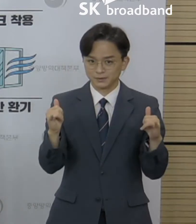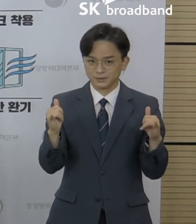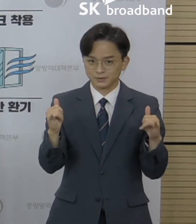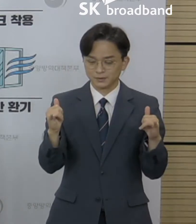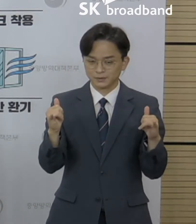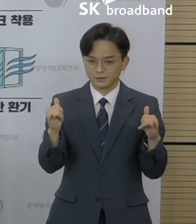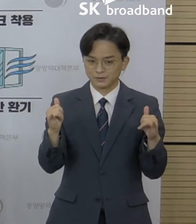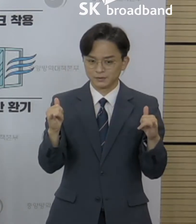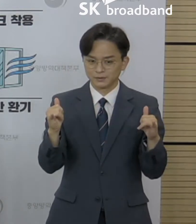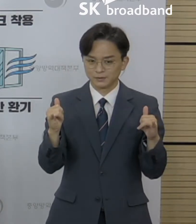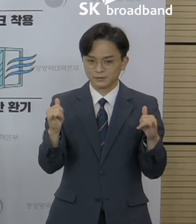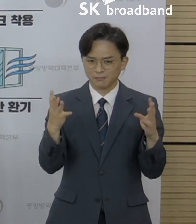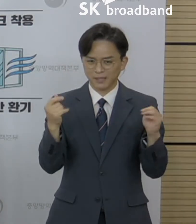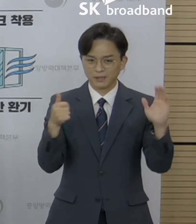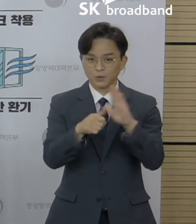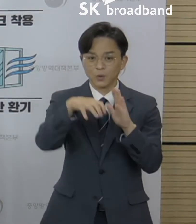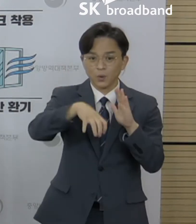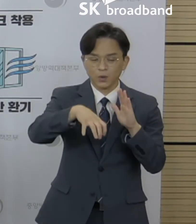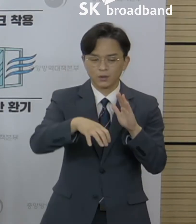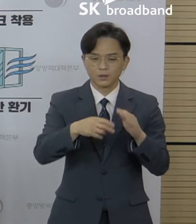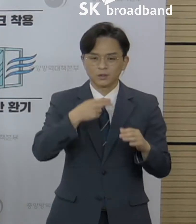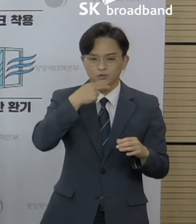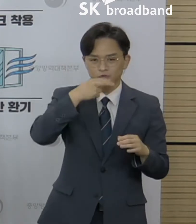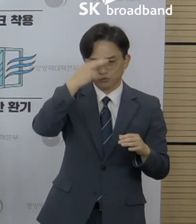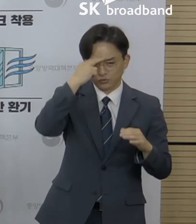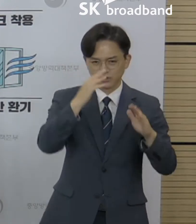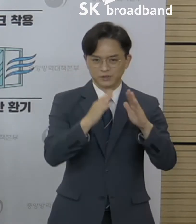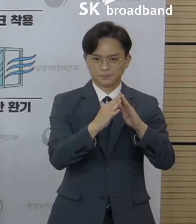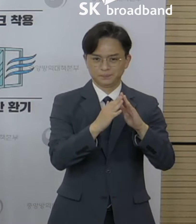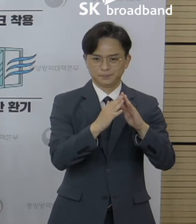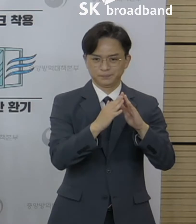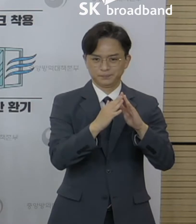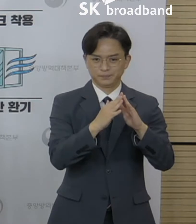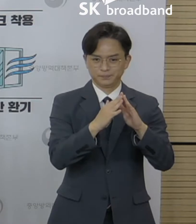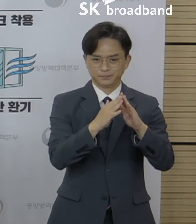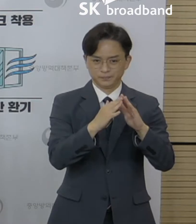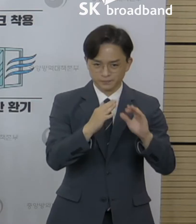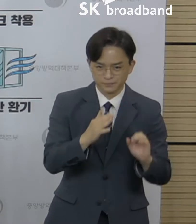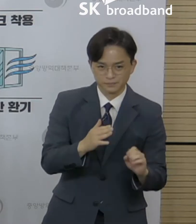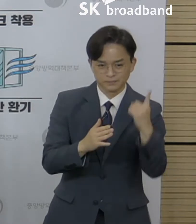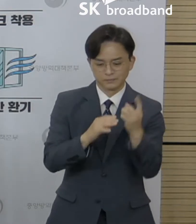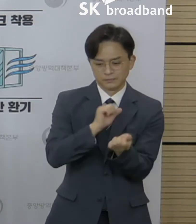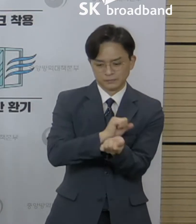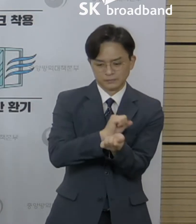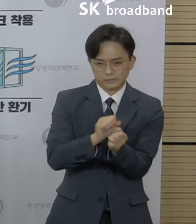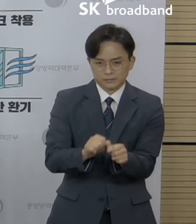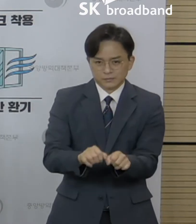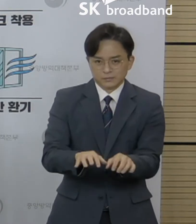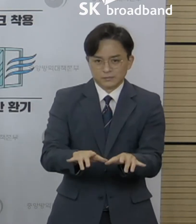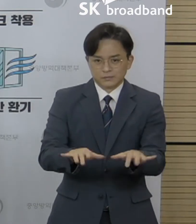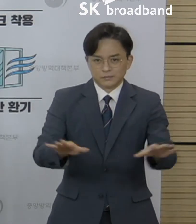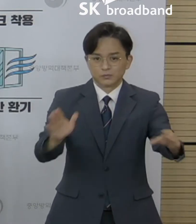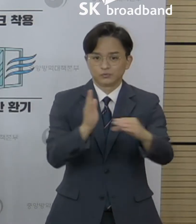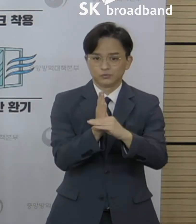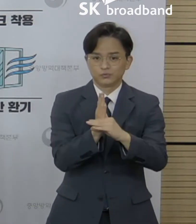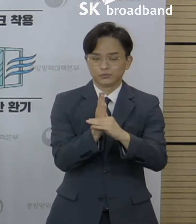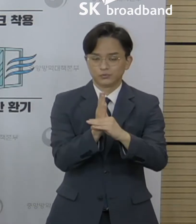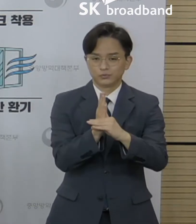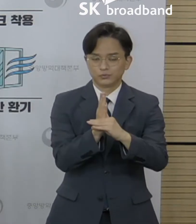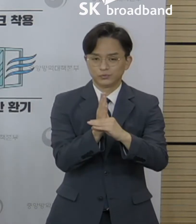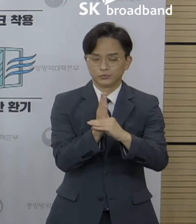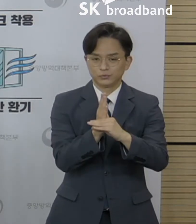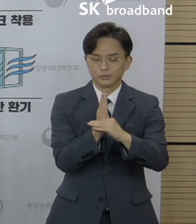주로 이용하는 주점 등을 중심으로 해서 전파가 증가하고 있습니다. 이러한 전파는